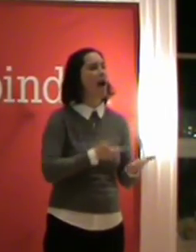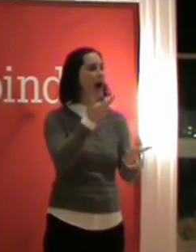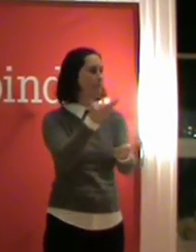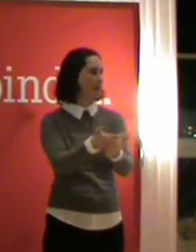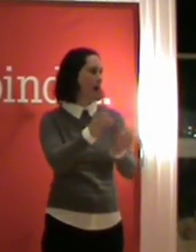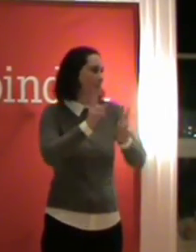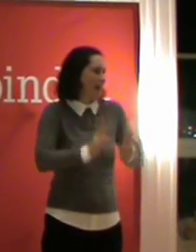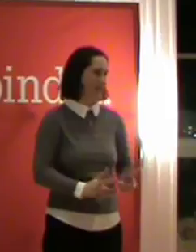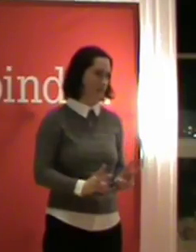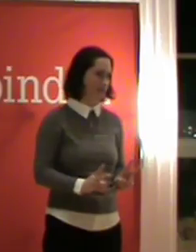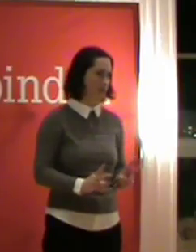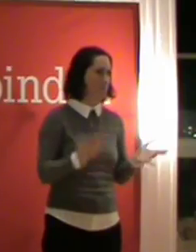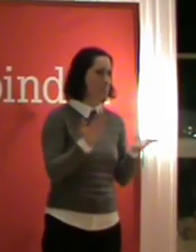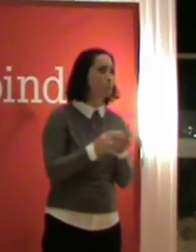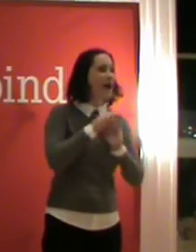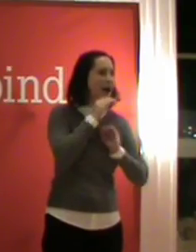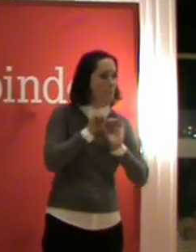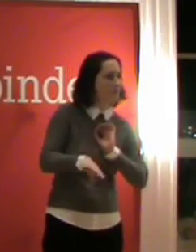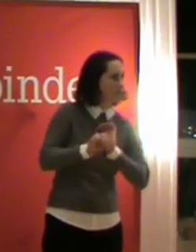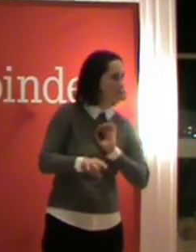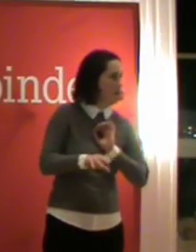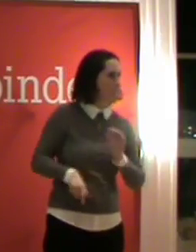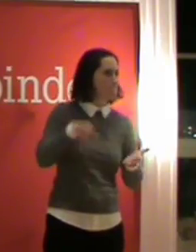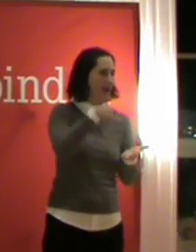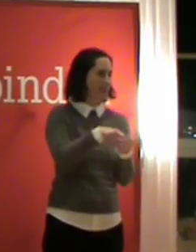Frage, wie gestaltet man Abwasserbeiträge.